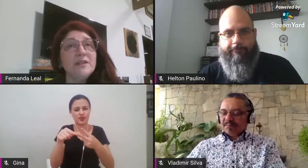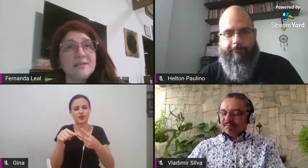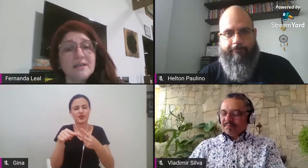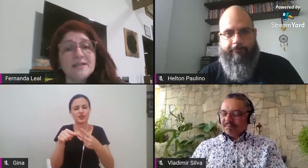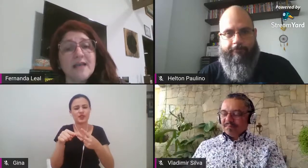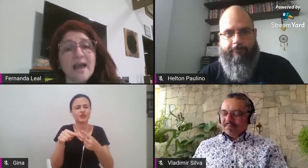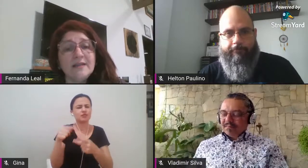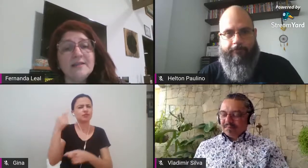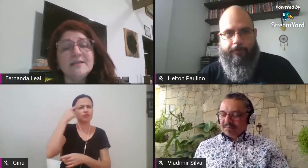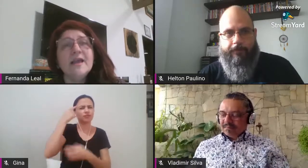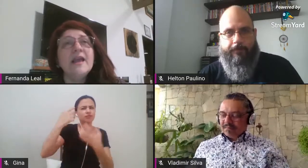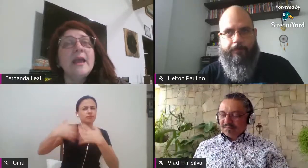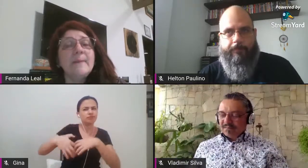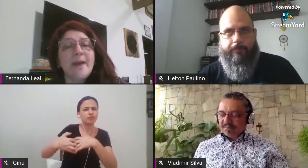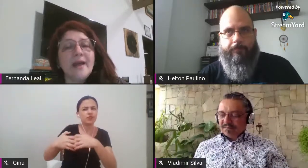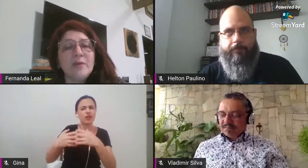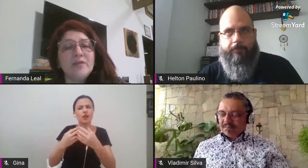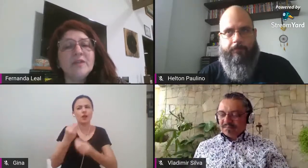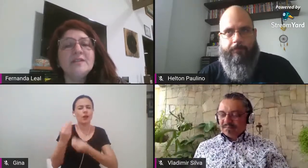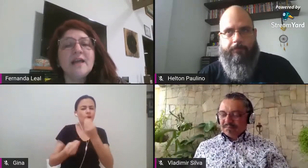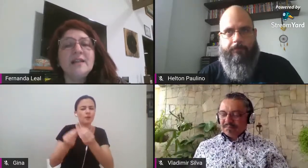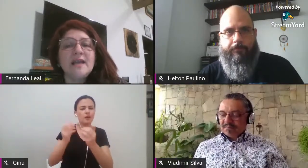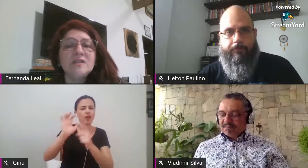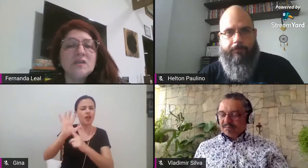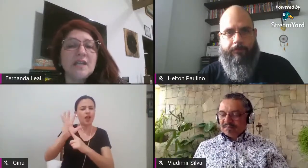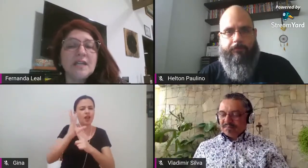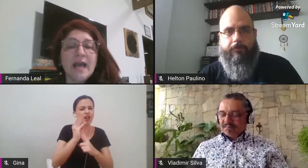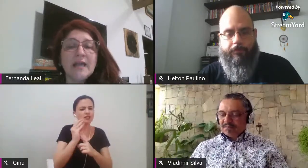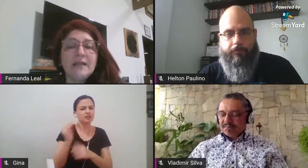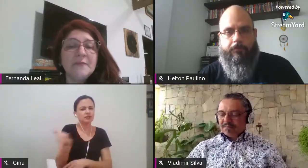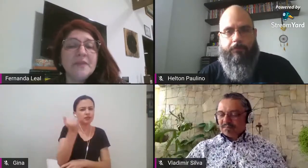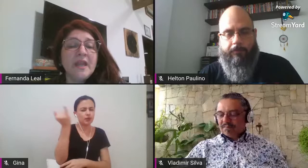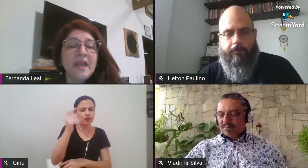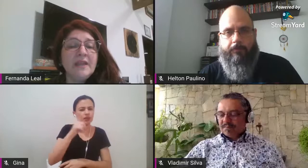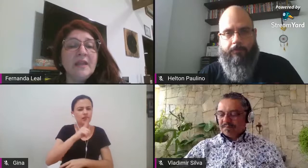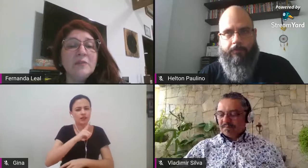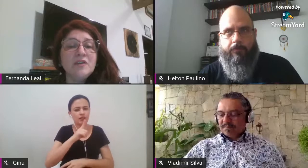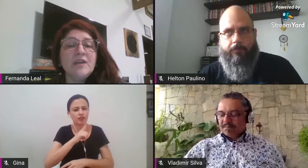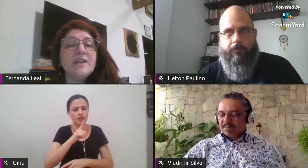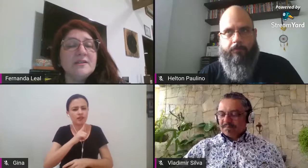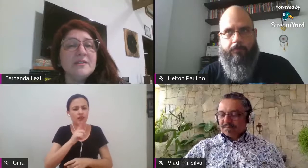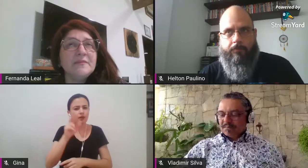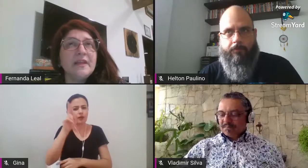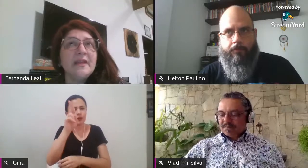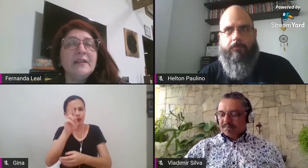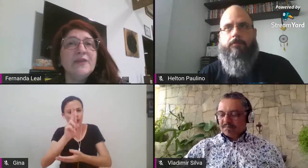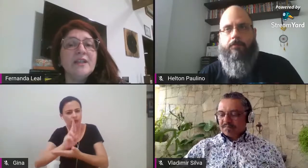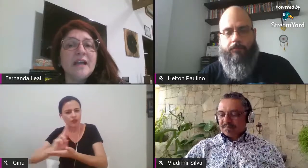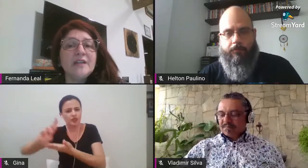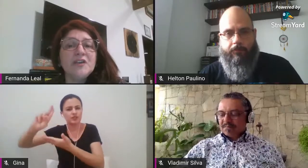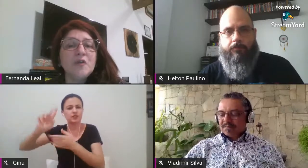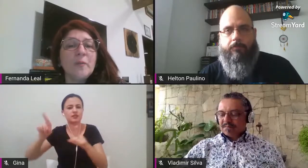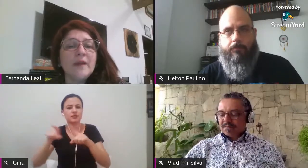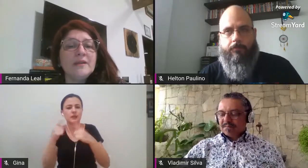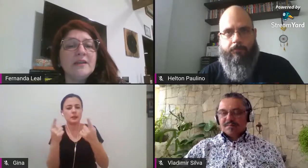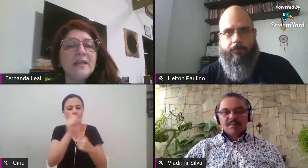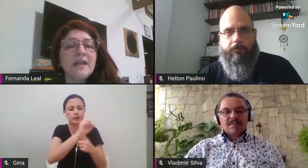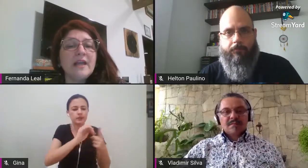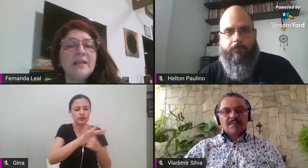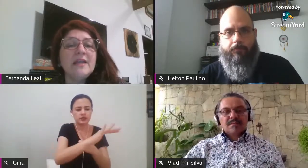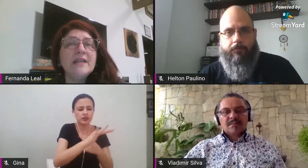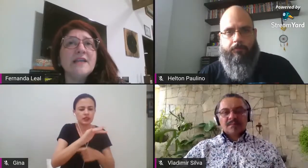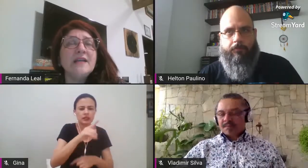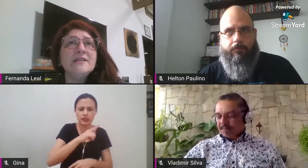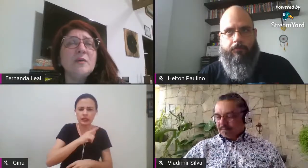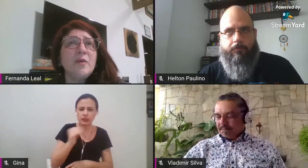a importância das artes para a universidade e a sociedade em tempos de crise, né? Na verdade, a gente compartilha da